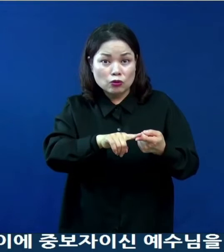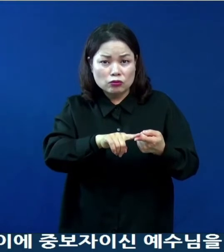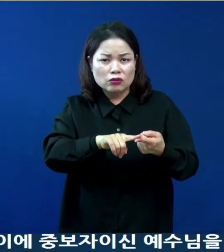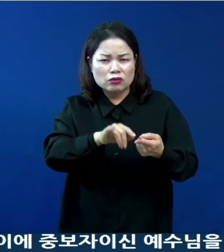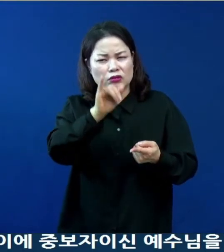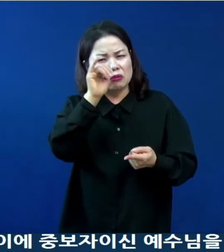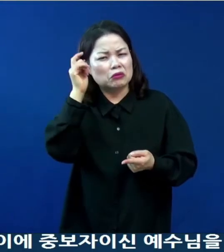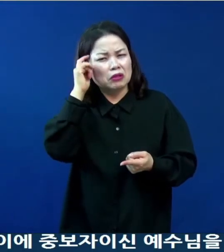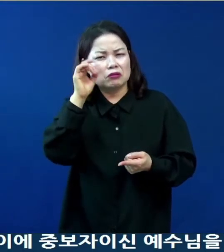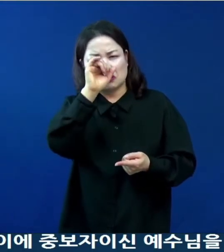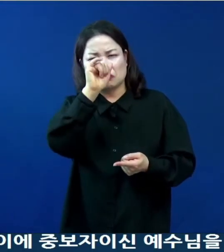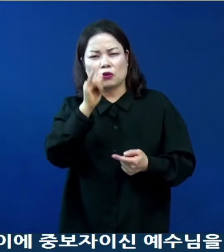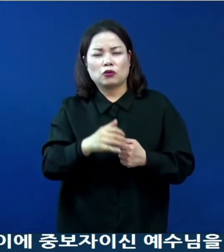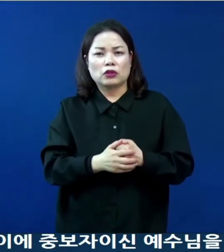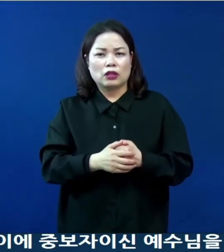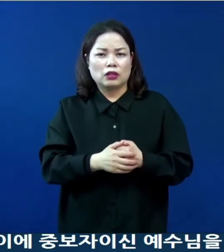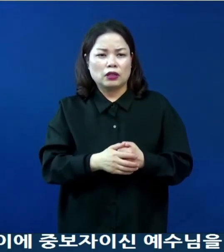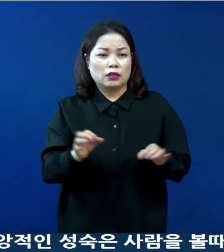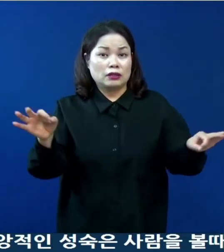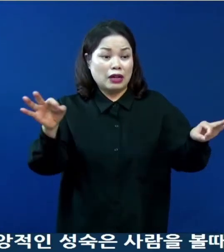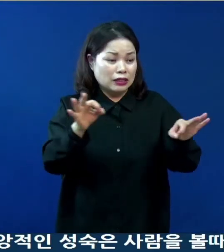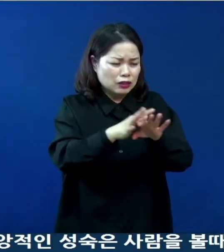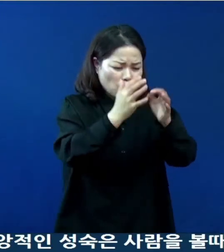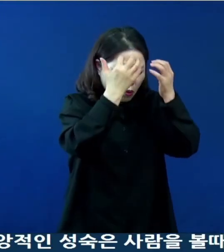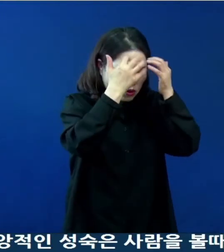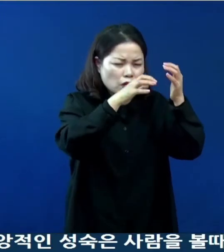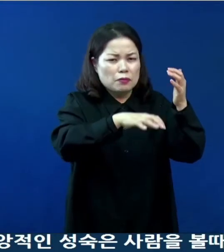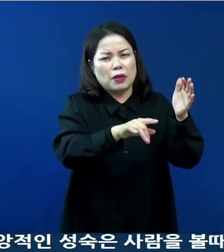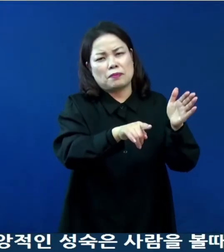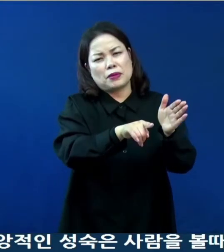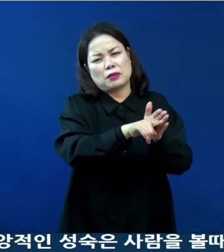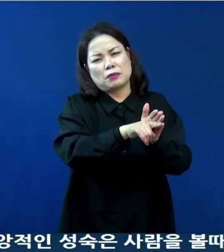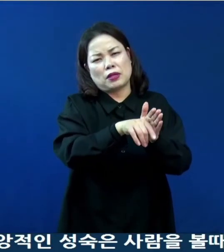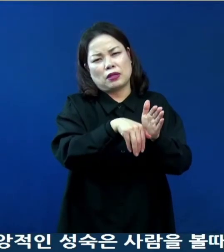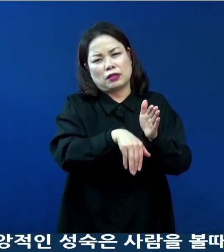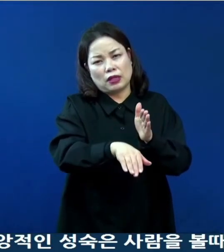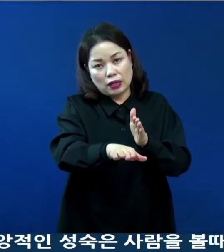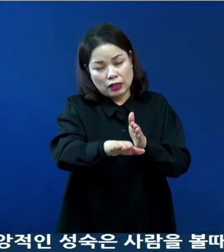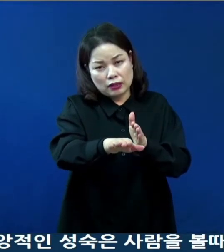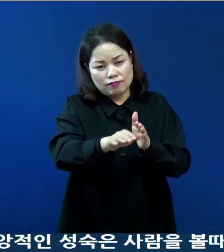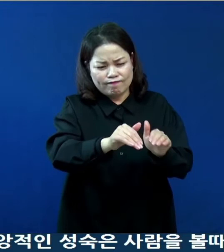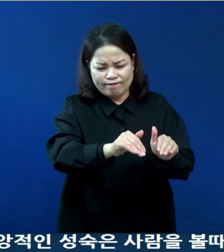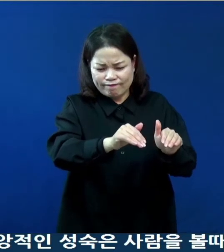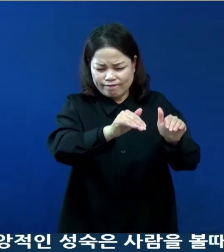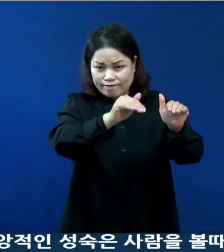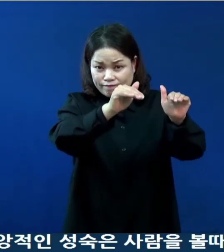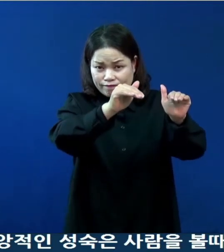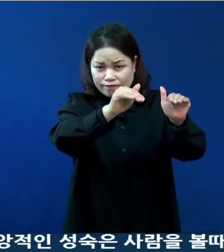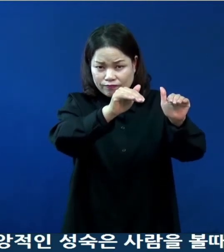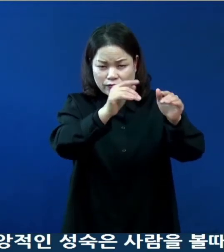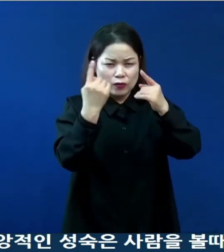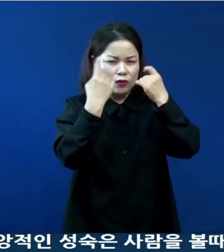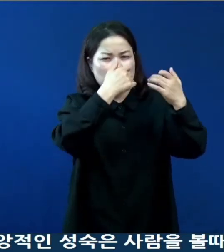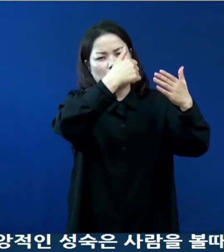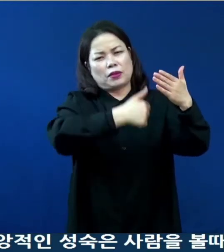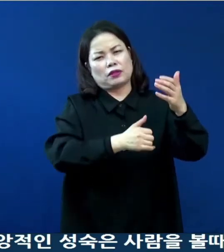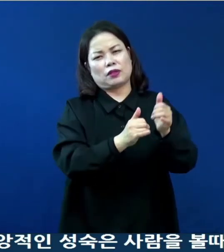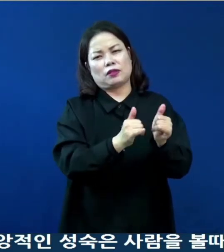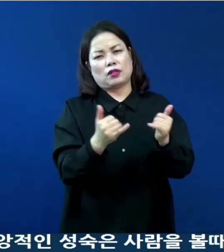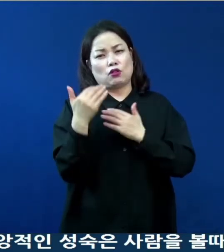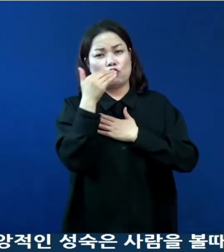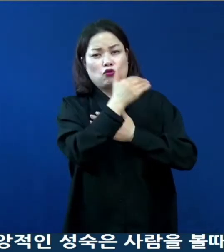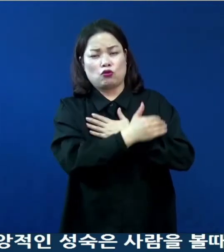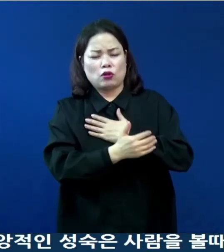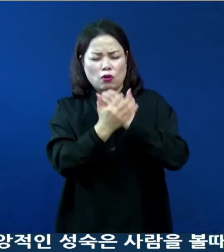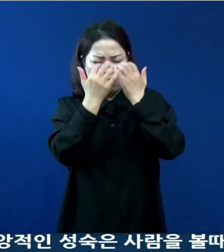테이고, 또 상실의 고난 앞에 믿음으로 나아가시는 분이나 거기에 넘어지신 분도 계시고, 육체의